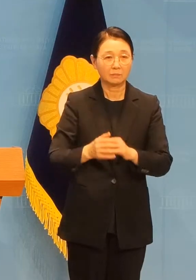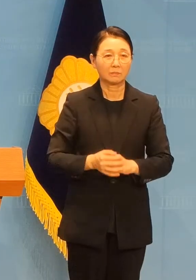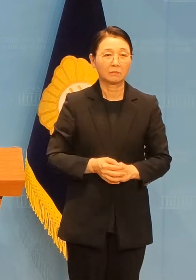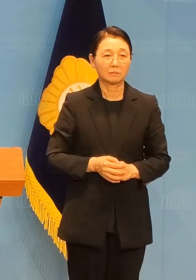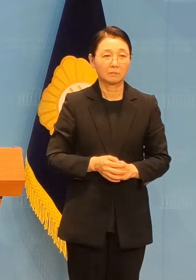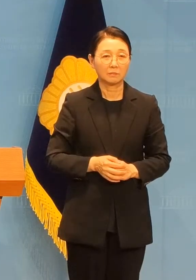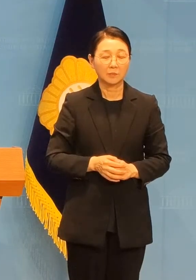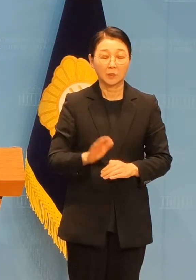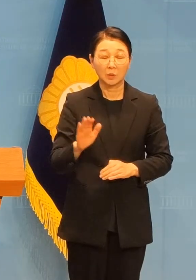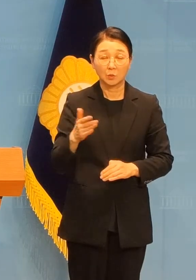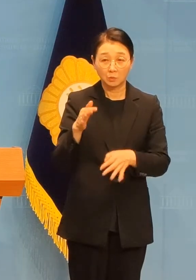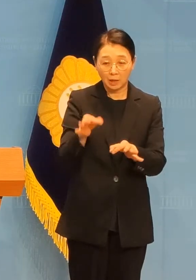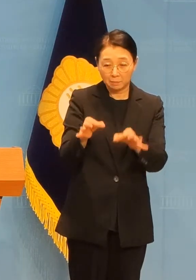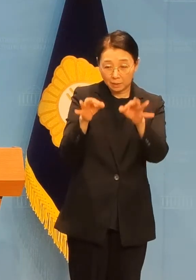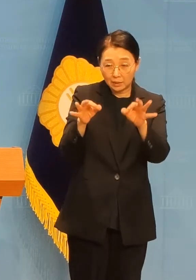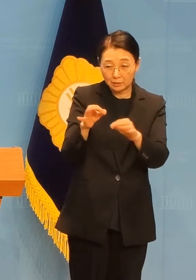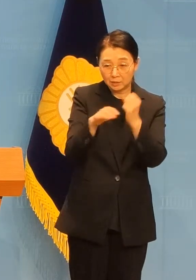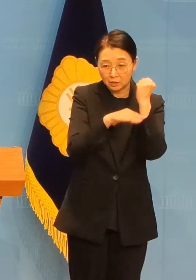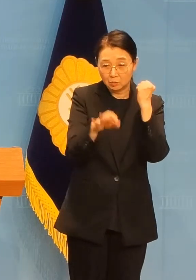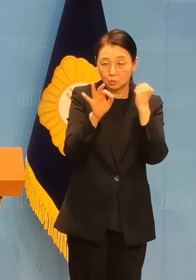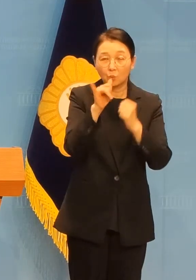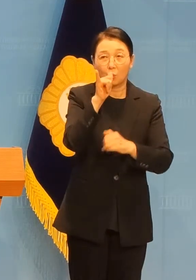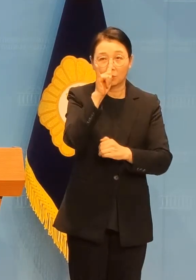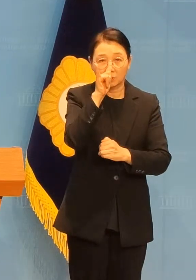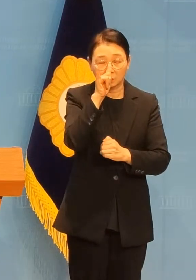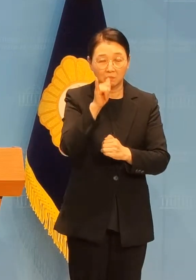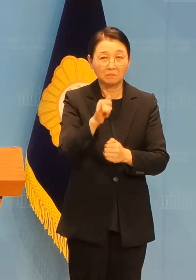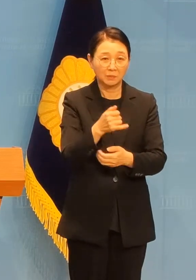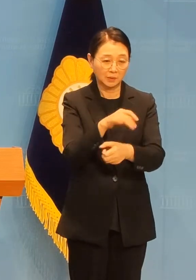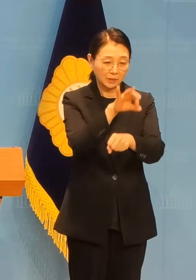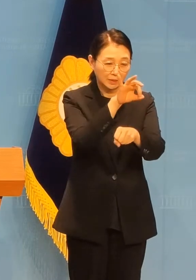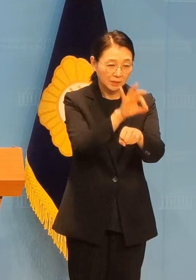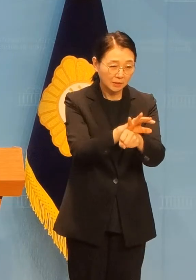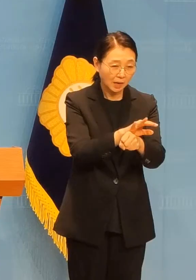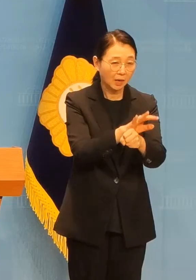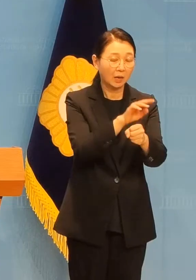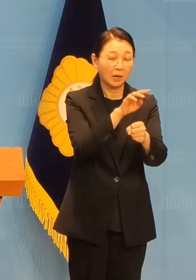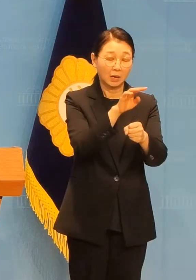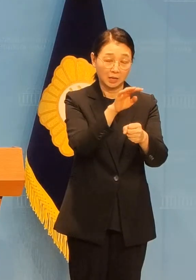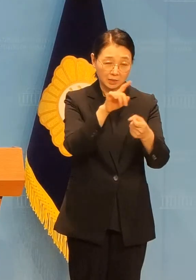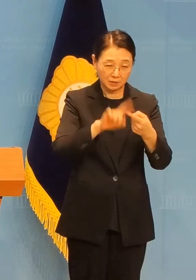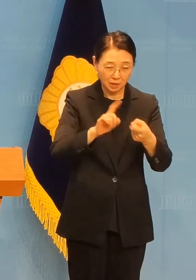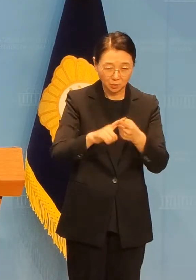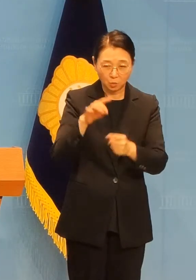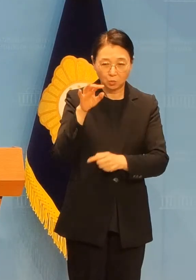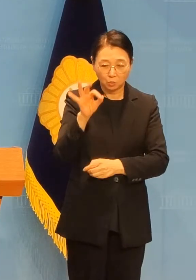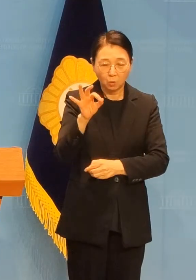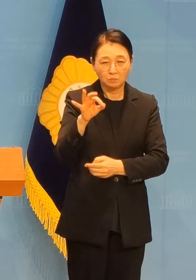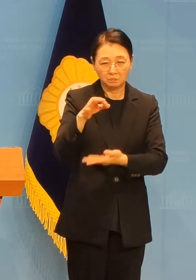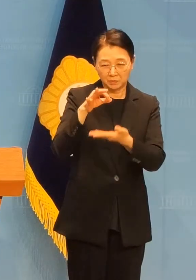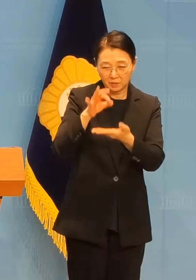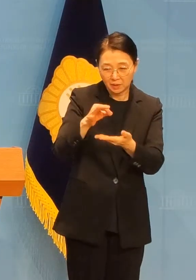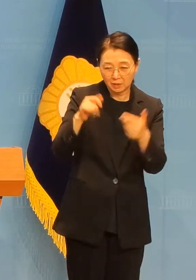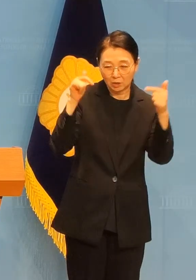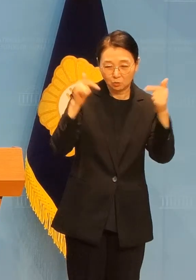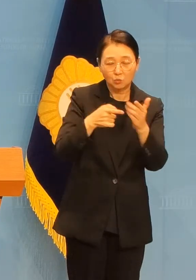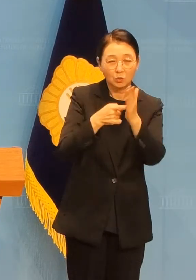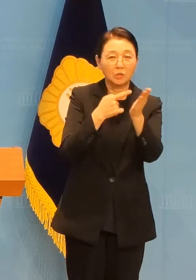기준 가격이 존재함에도 분양가를 기준으로 재산을 축소 신고했다는 의혹까지 제기되고